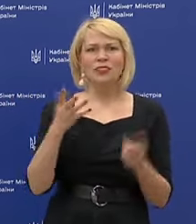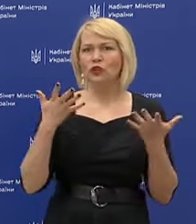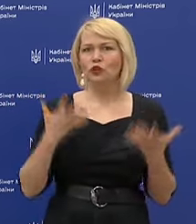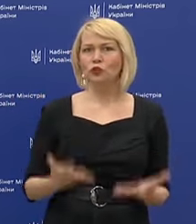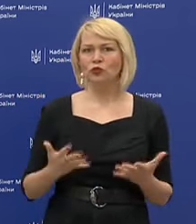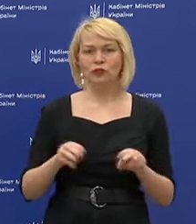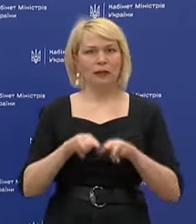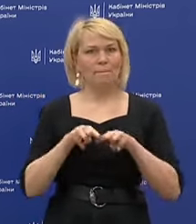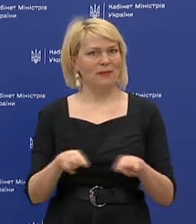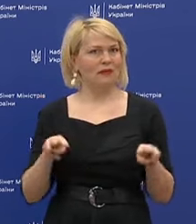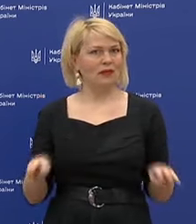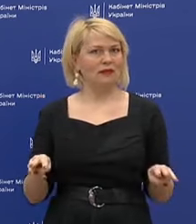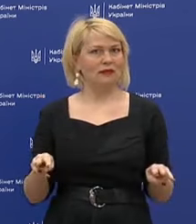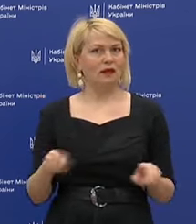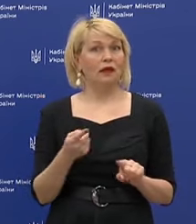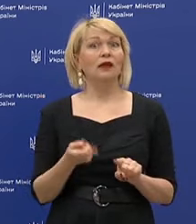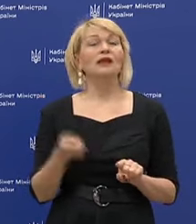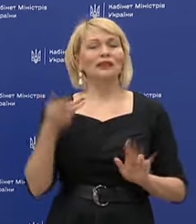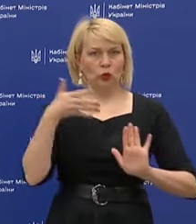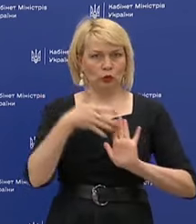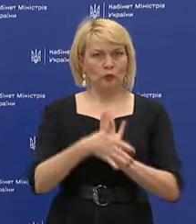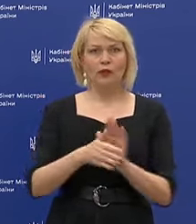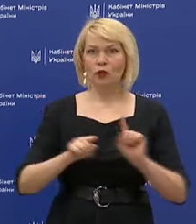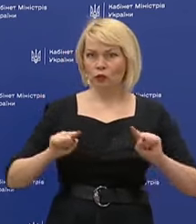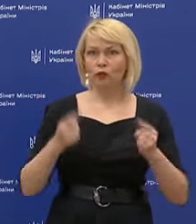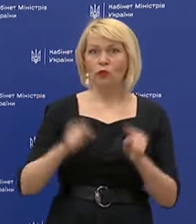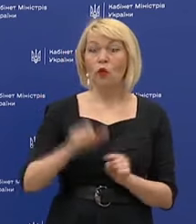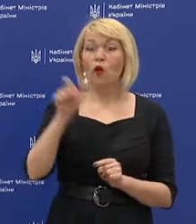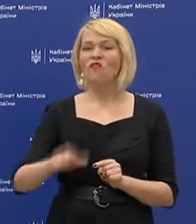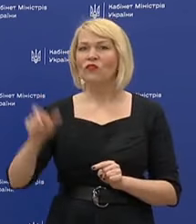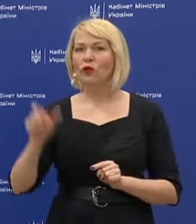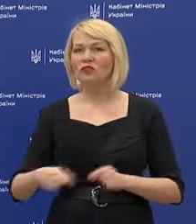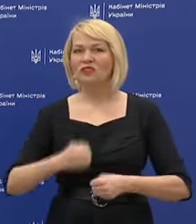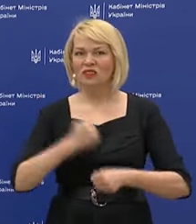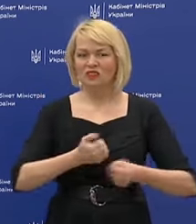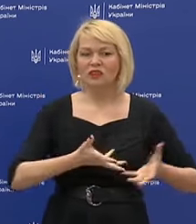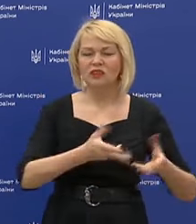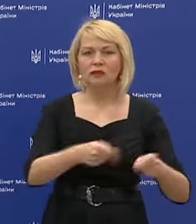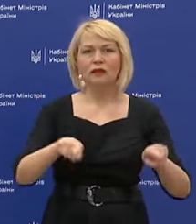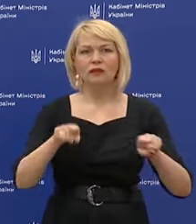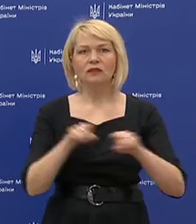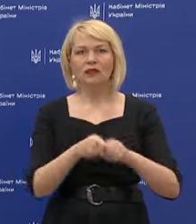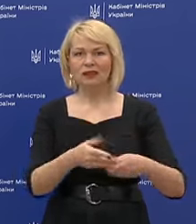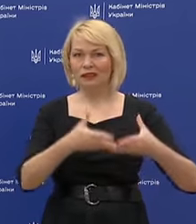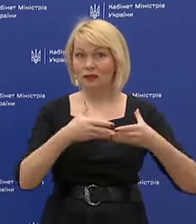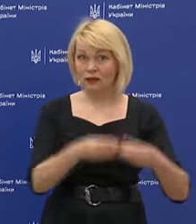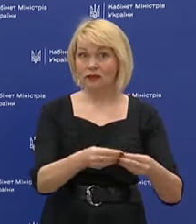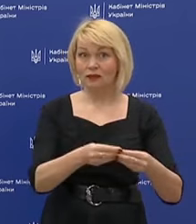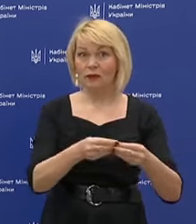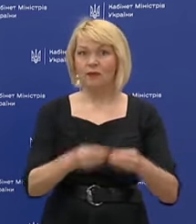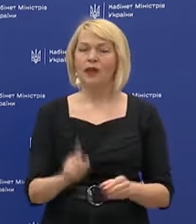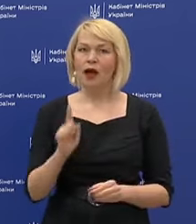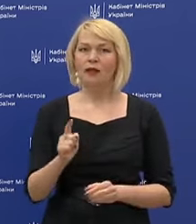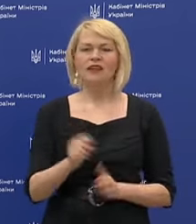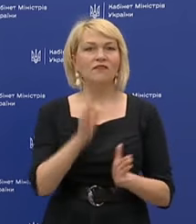незручним міністром. Саме цьому зрозуміло, чому вони чинять такий тиск. Ну, але